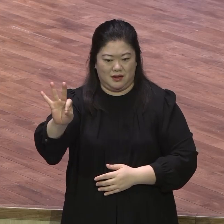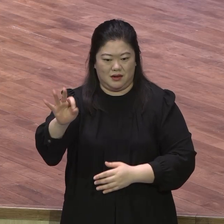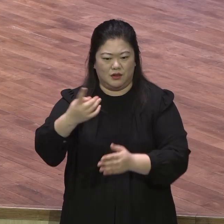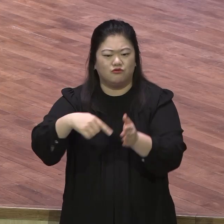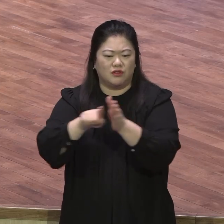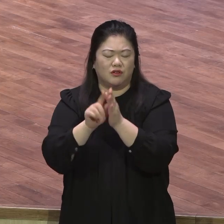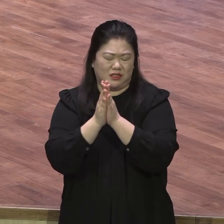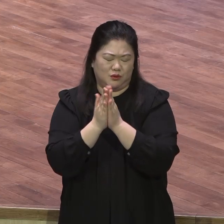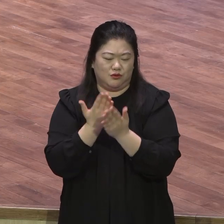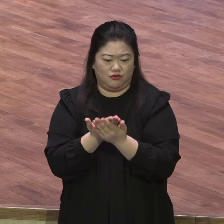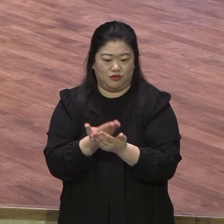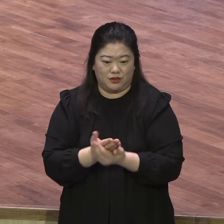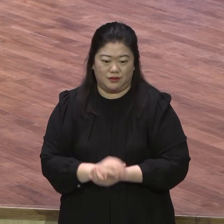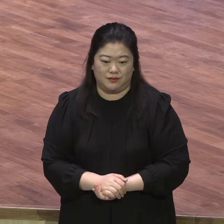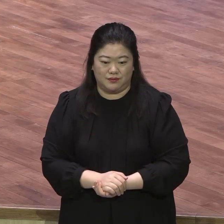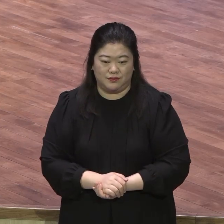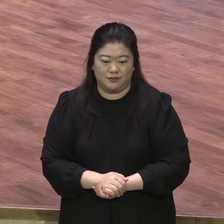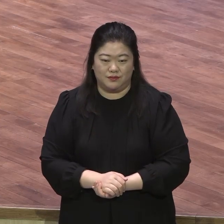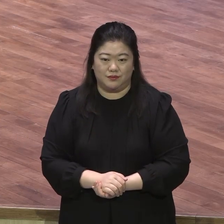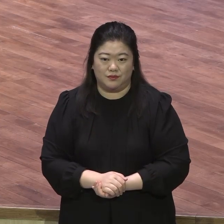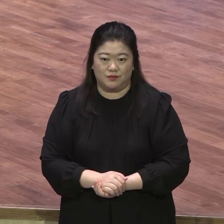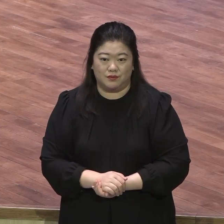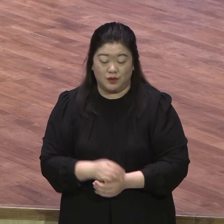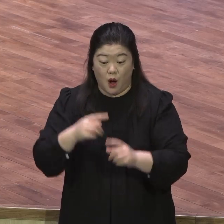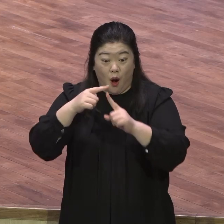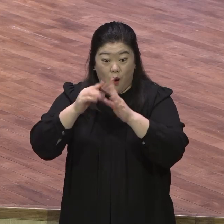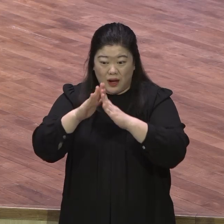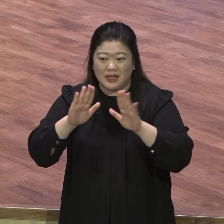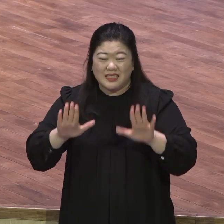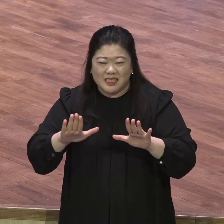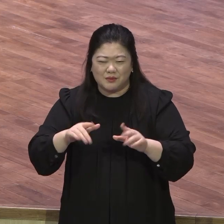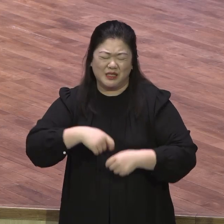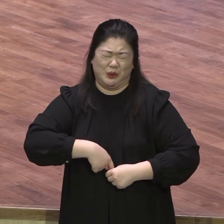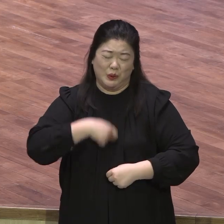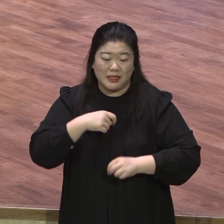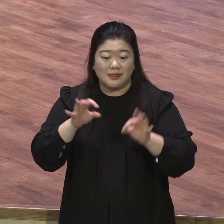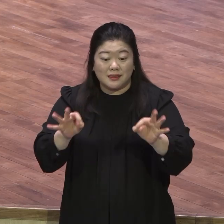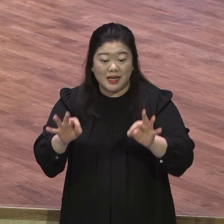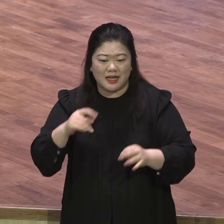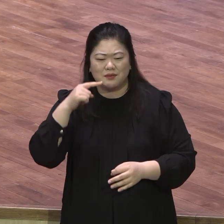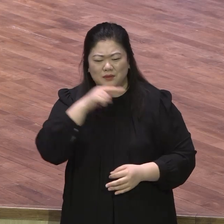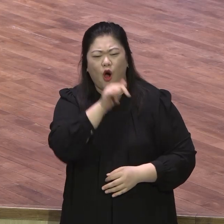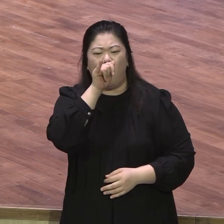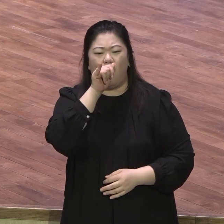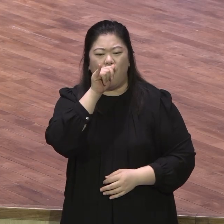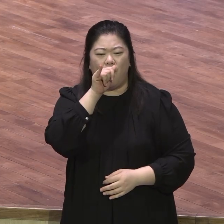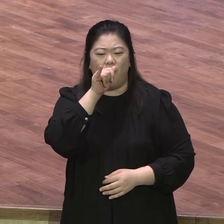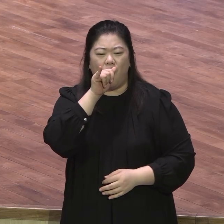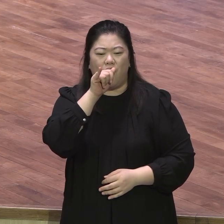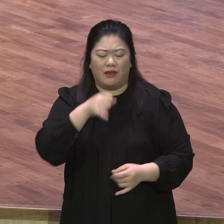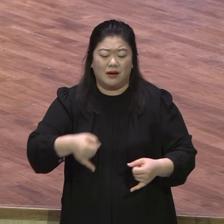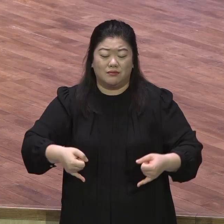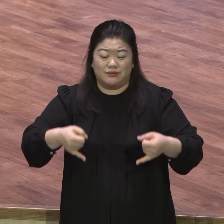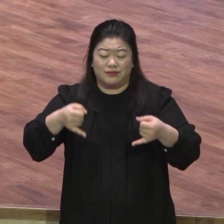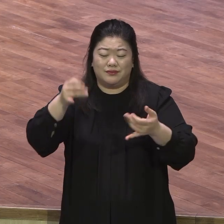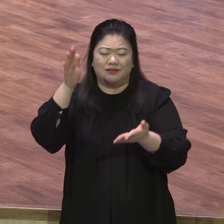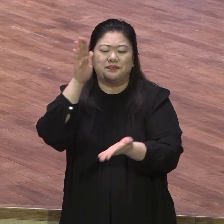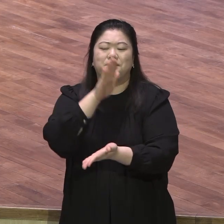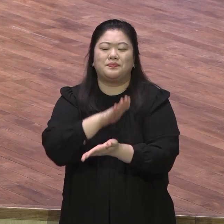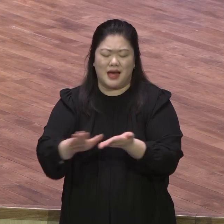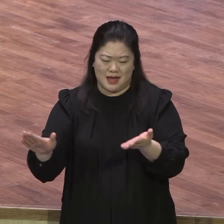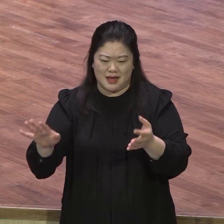140억을 작정했습니다 본당 헌당에 그걸 매일 제가 정식 기도하면 기도하겠습니다 그리고 기도원 용사한 분들은 중요한